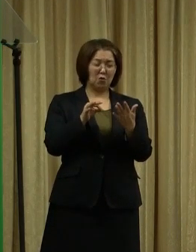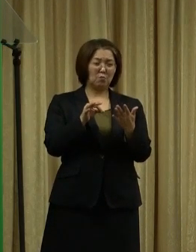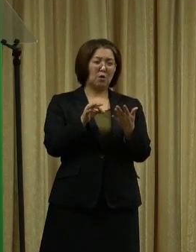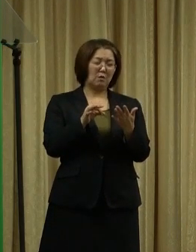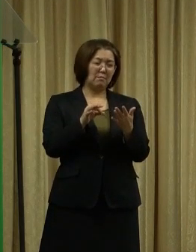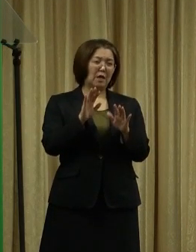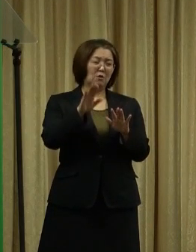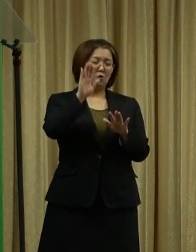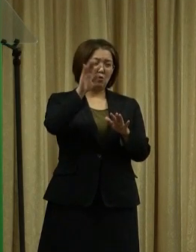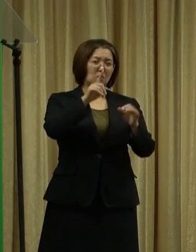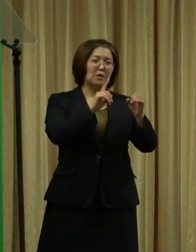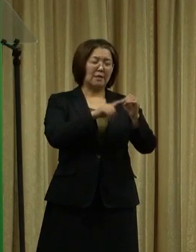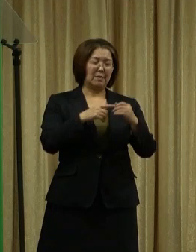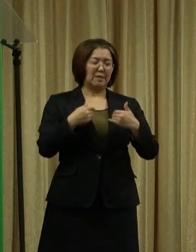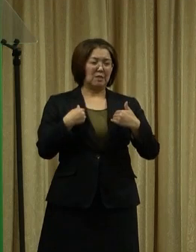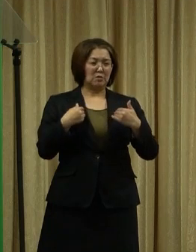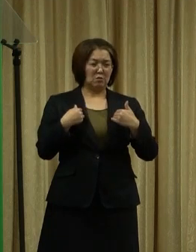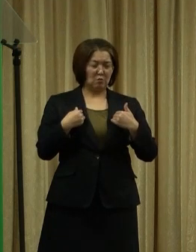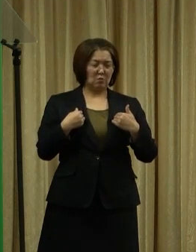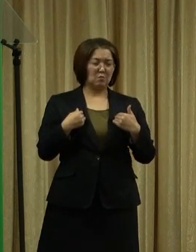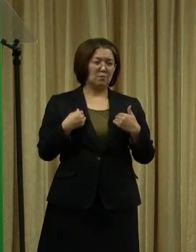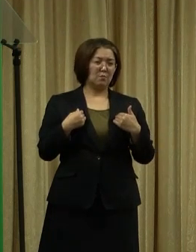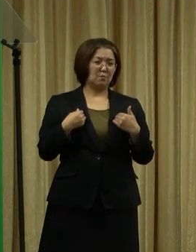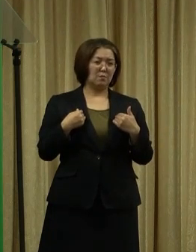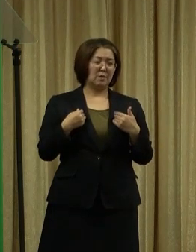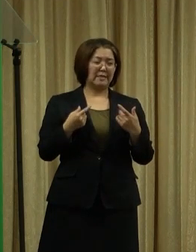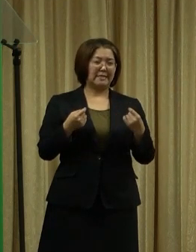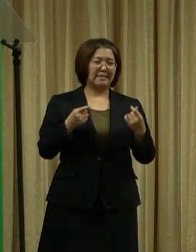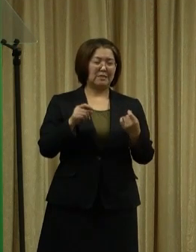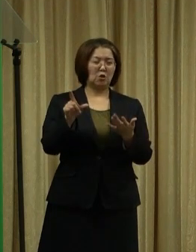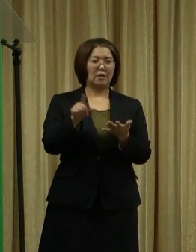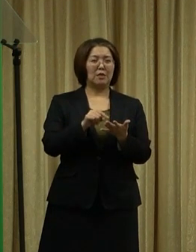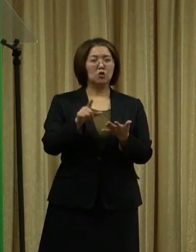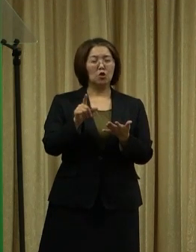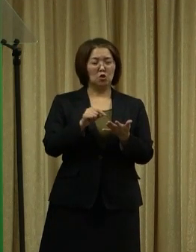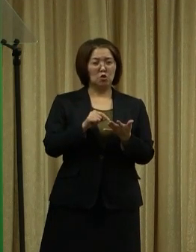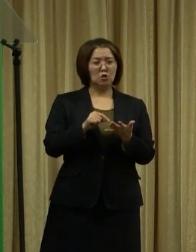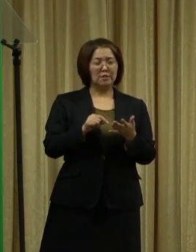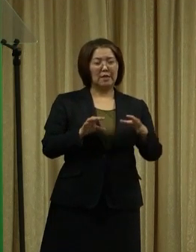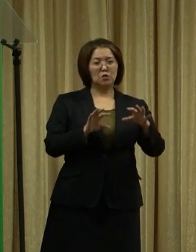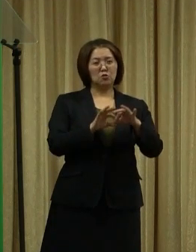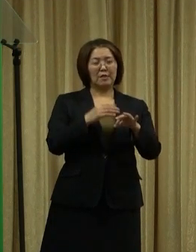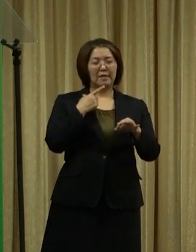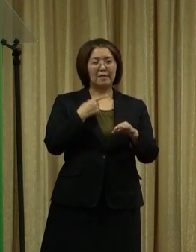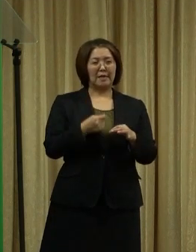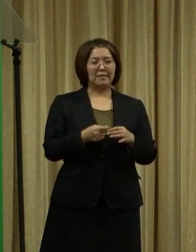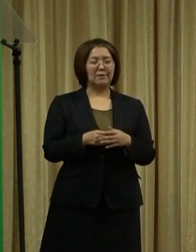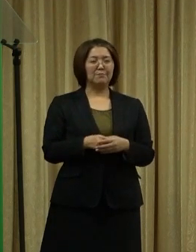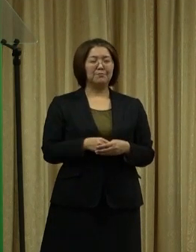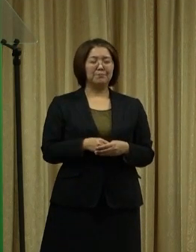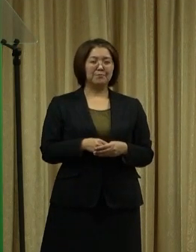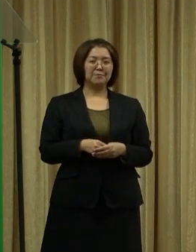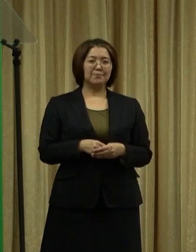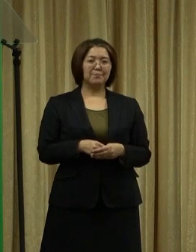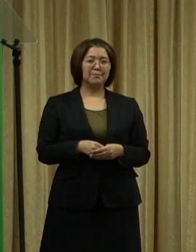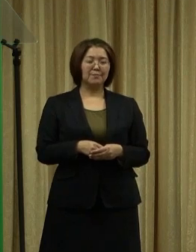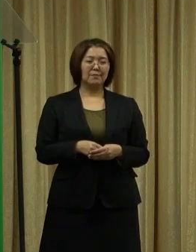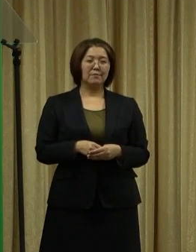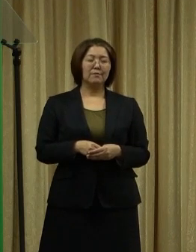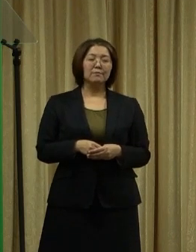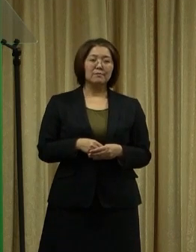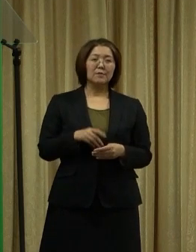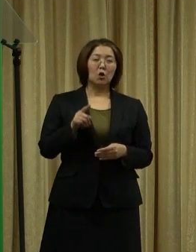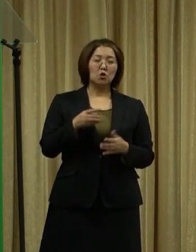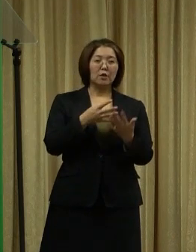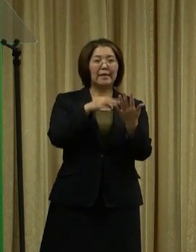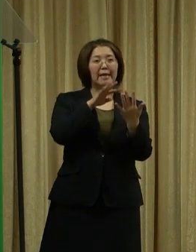っぱり今後のためということで、しっかりとこれを活用して今後につなげていきたいというふうに考えています。それぐらいにこのデータを持